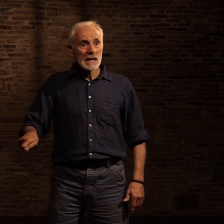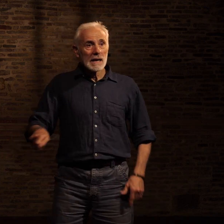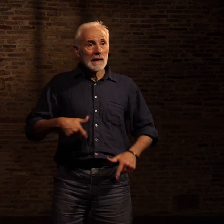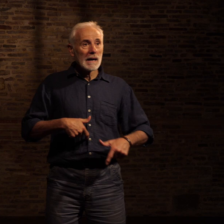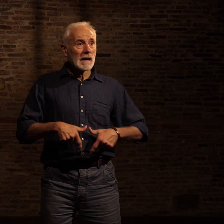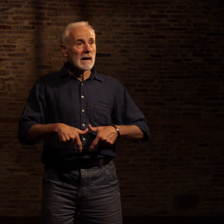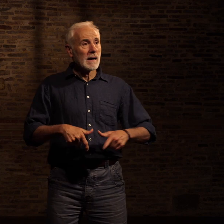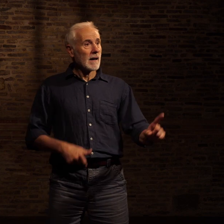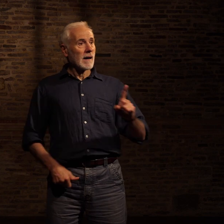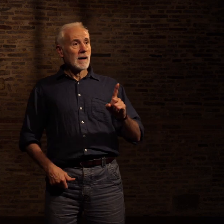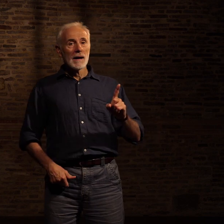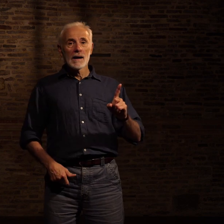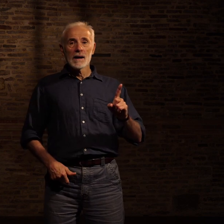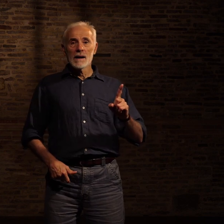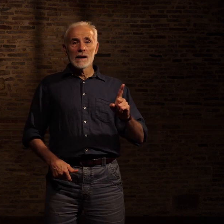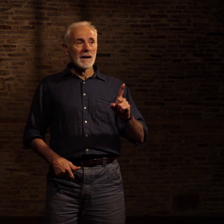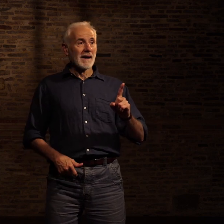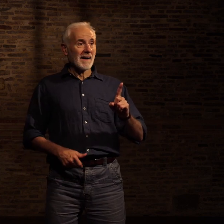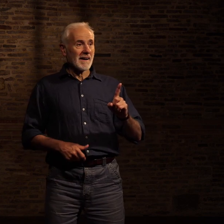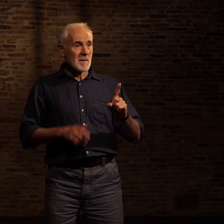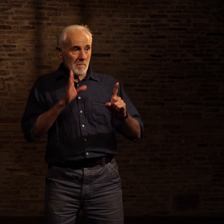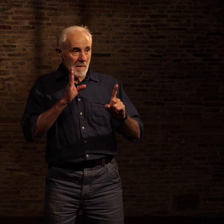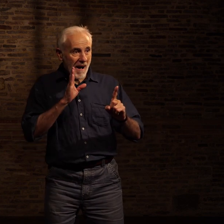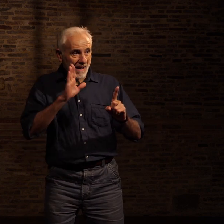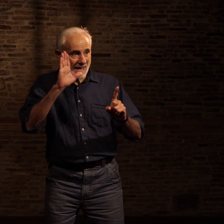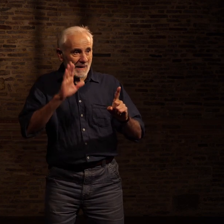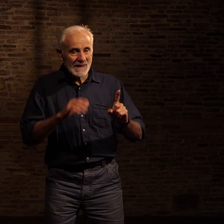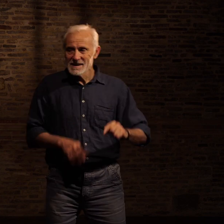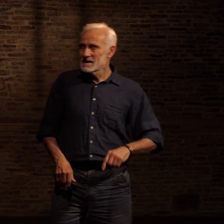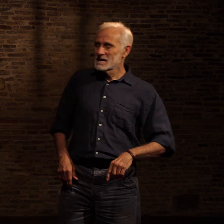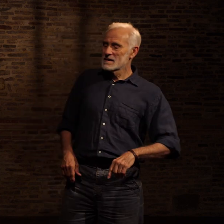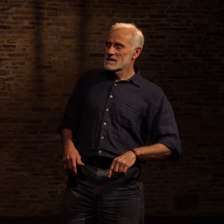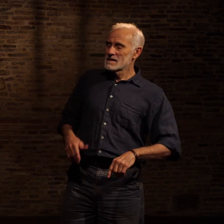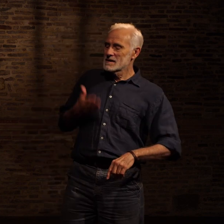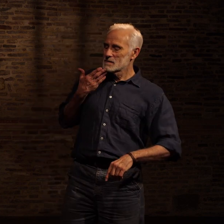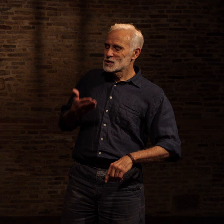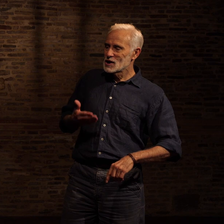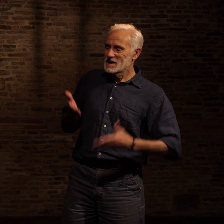ça lui même salut à toi étrangers